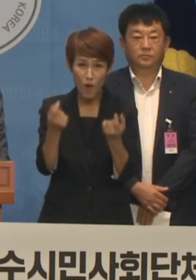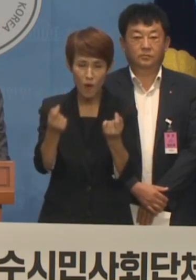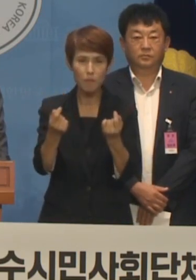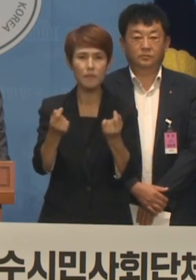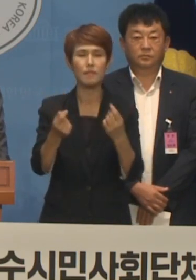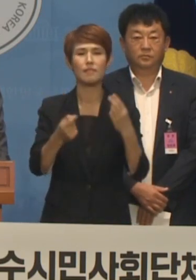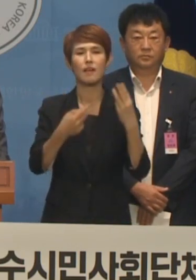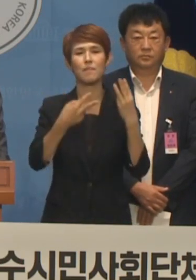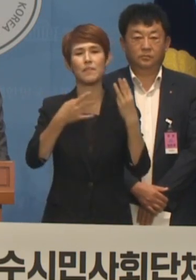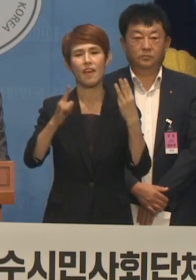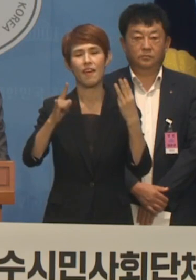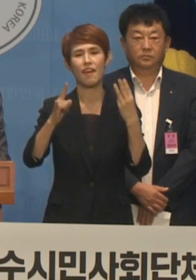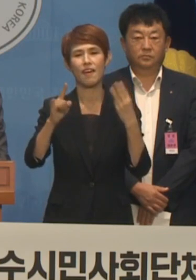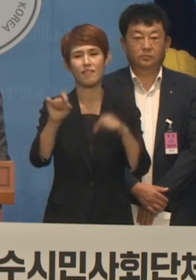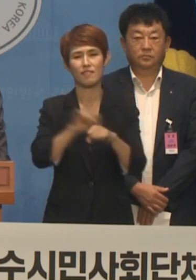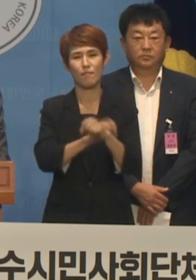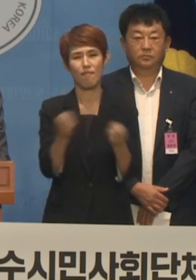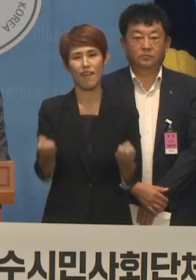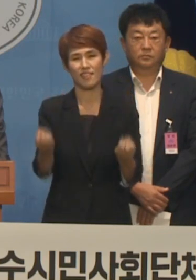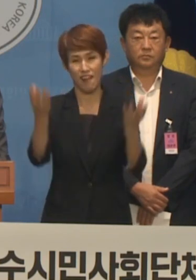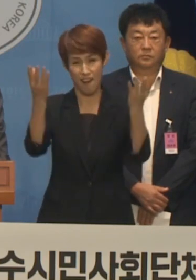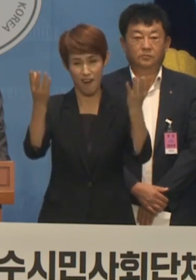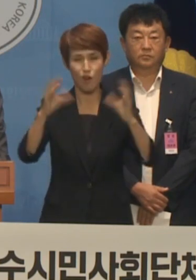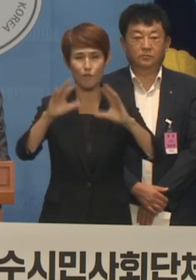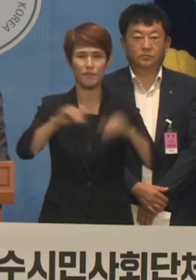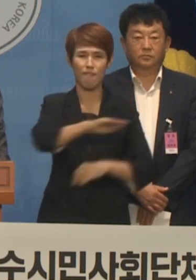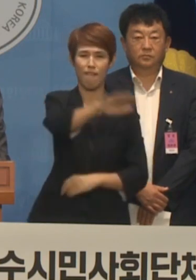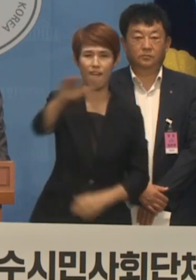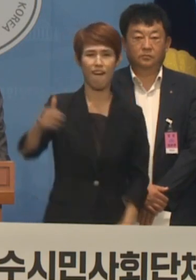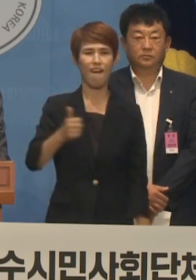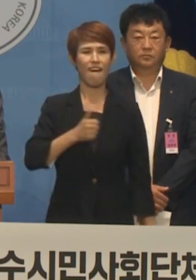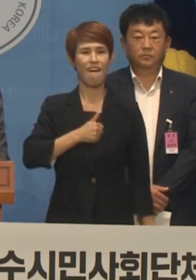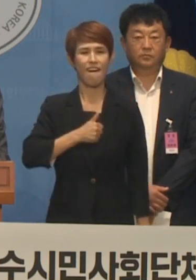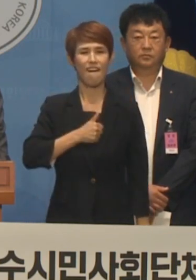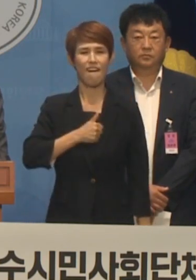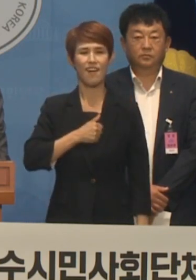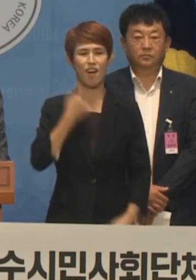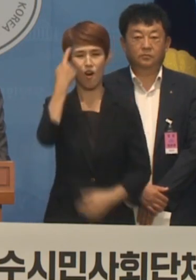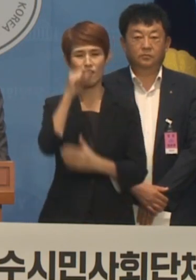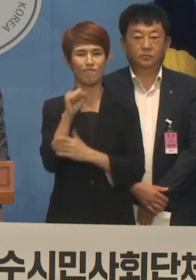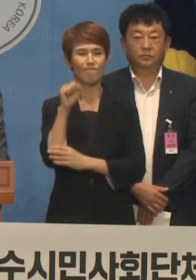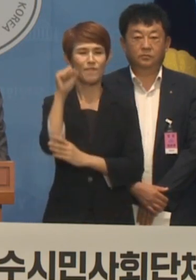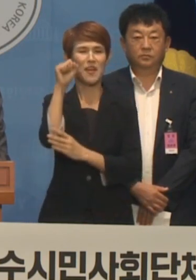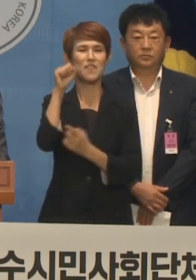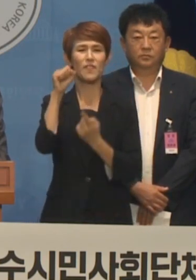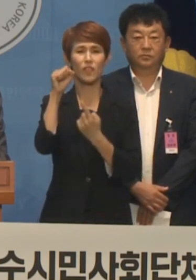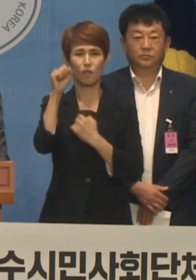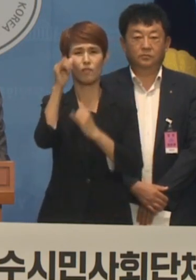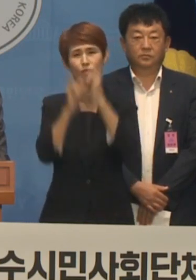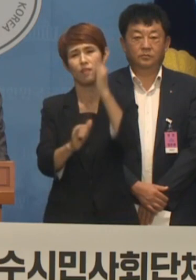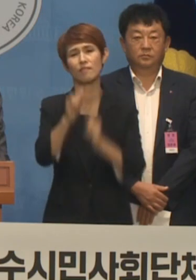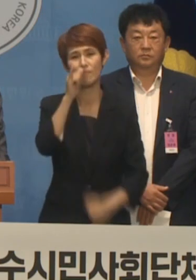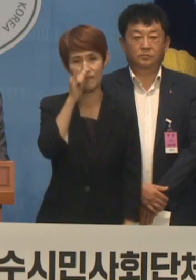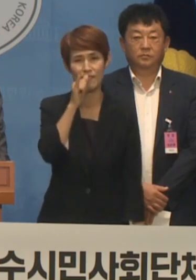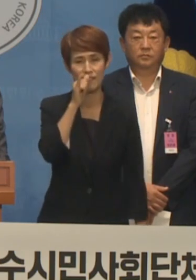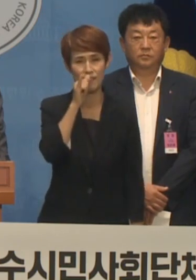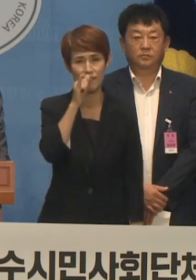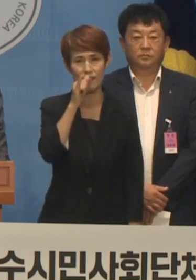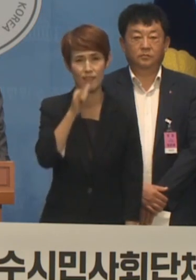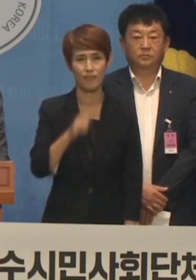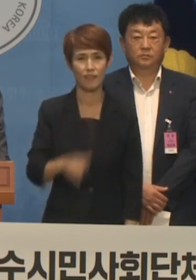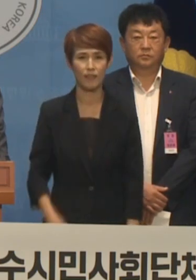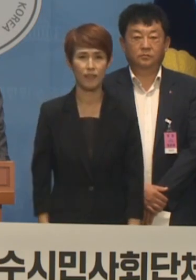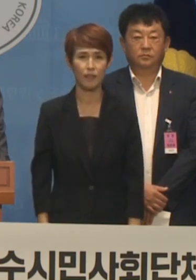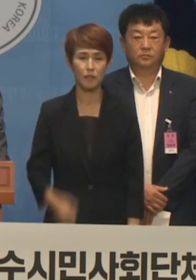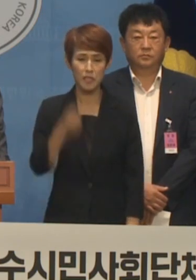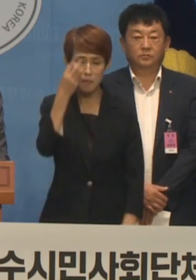이벤트를 달성한 쾌거로 우리 국민들의 자긍심과 위상을 높인 역사적 의미가 매우 큽니다. 나아가 단지